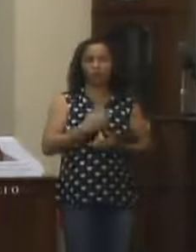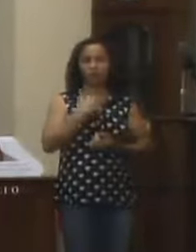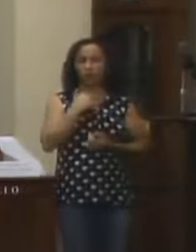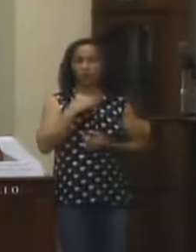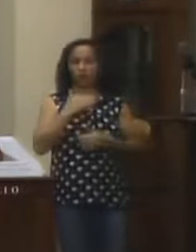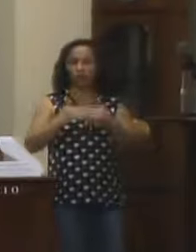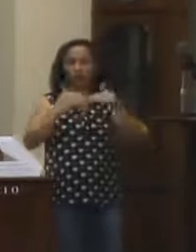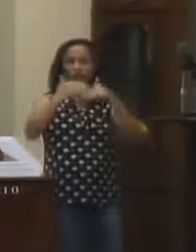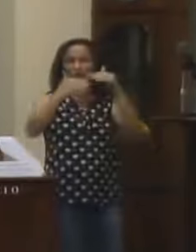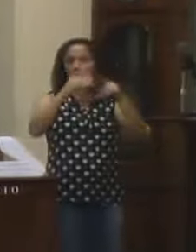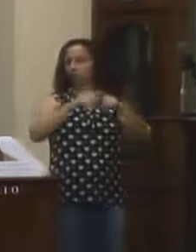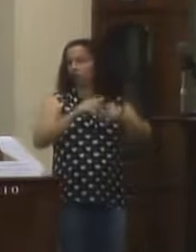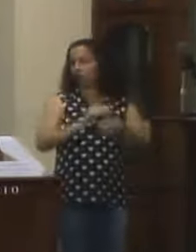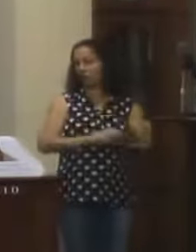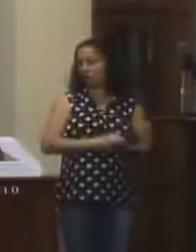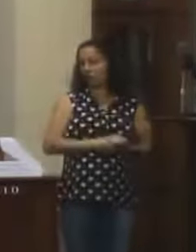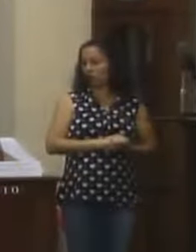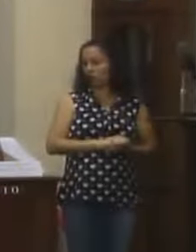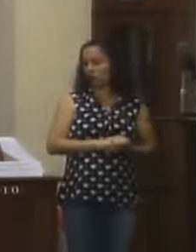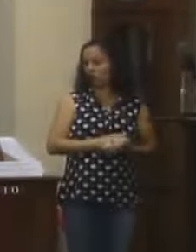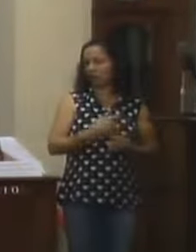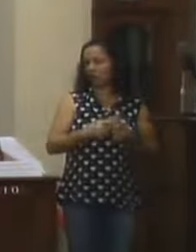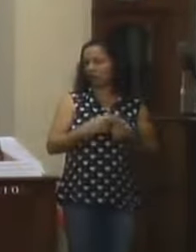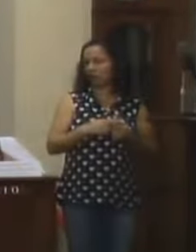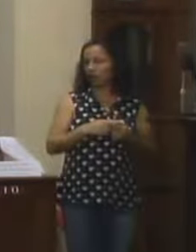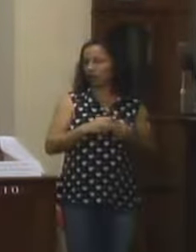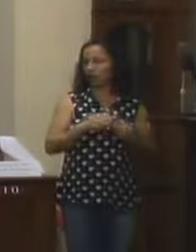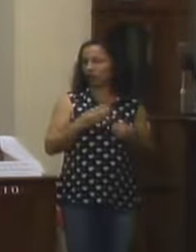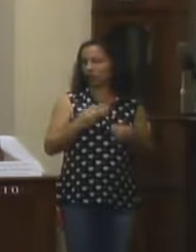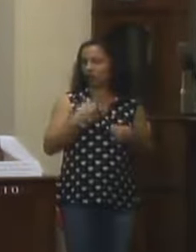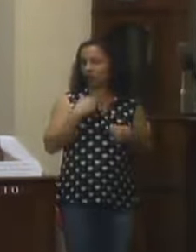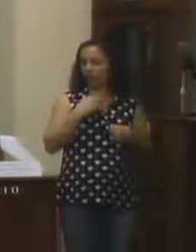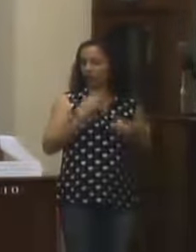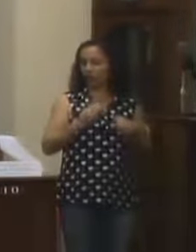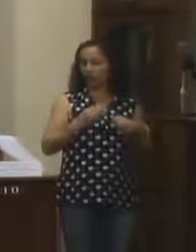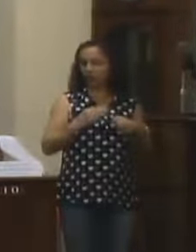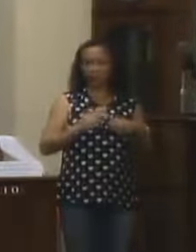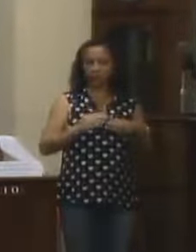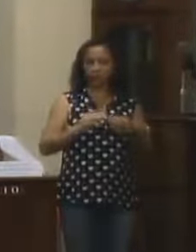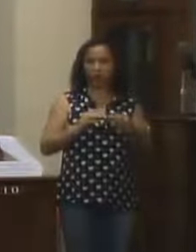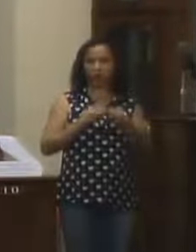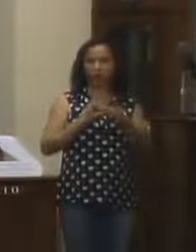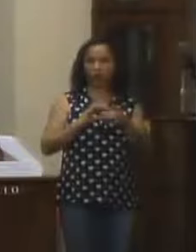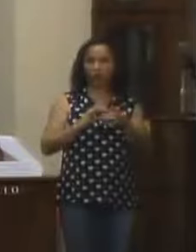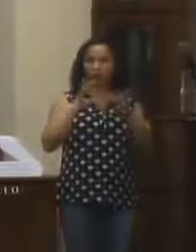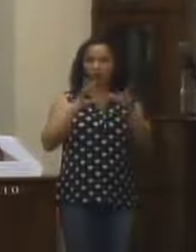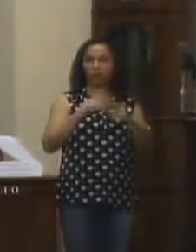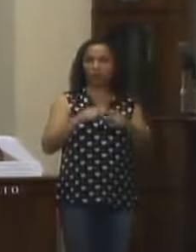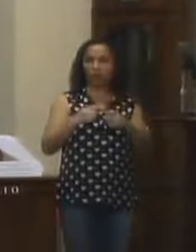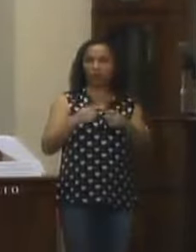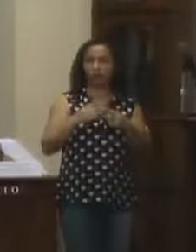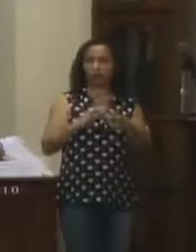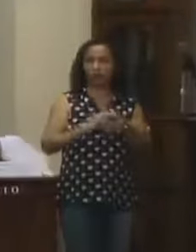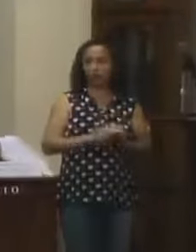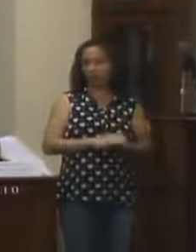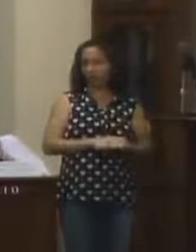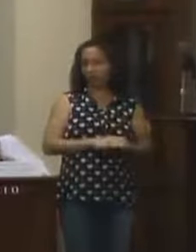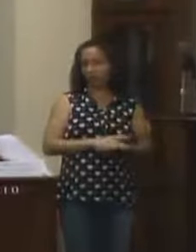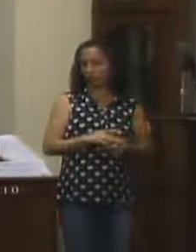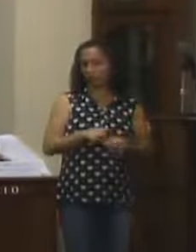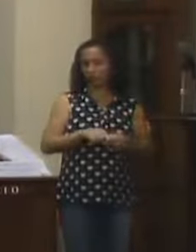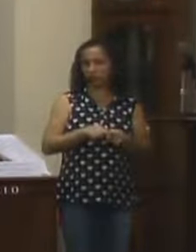rito procedimental, considerando que o nobre edil não possui competência legislativa para ser autor da mencionada matéria do projeto de lei. Quanto ao